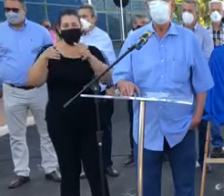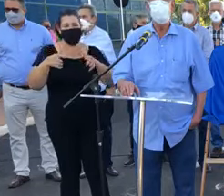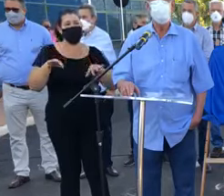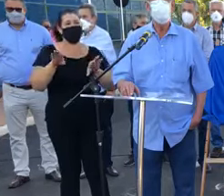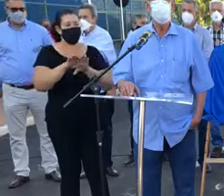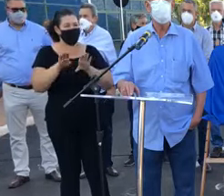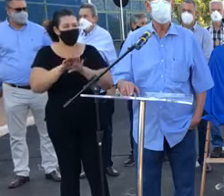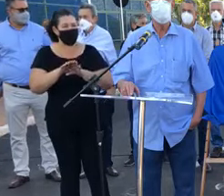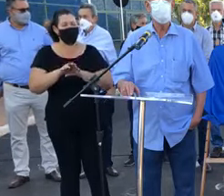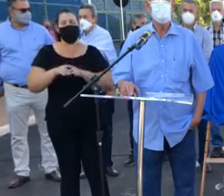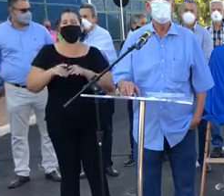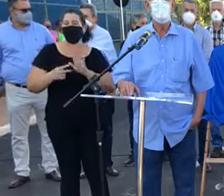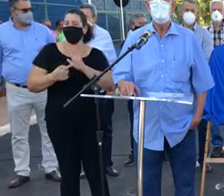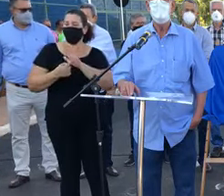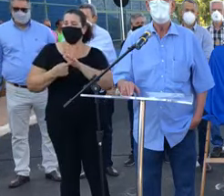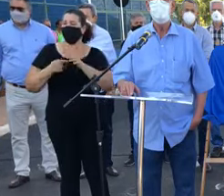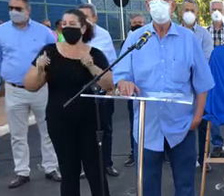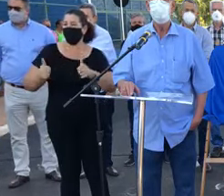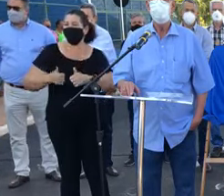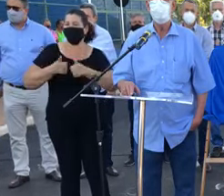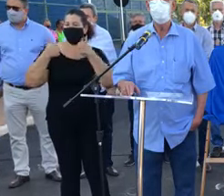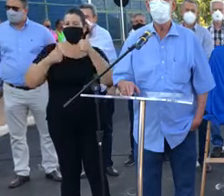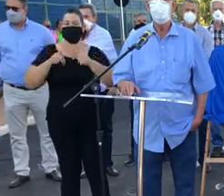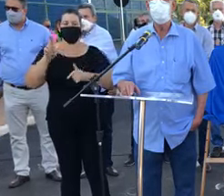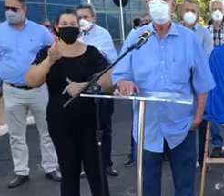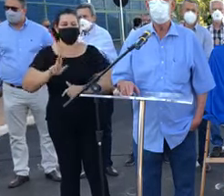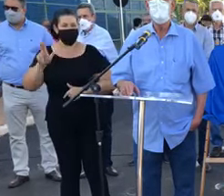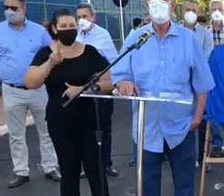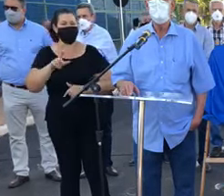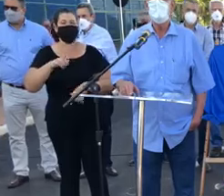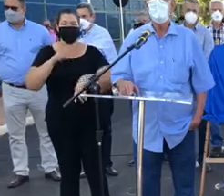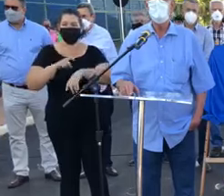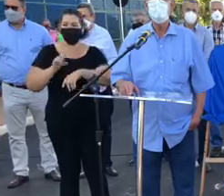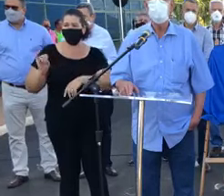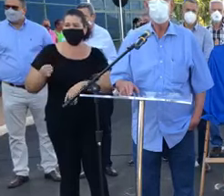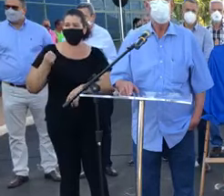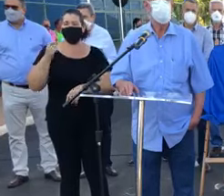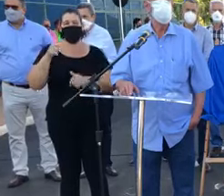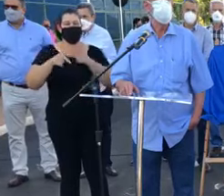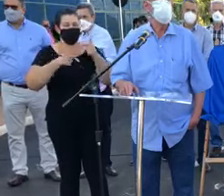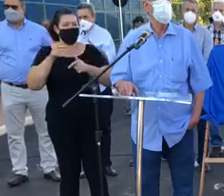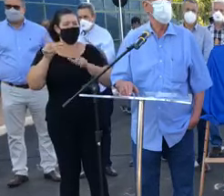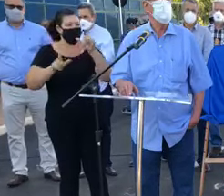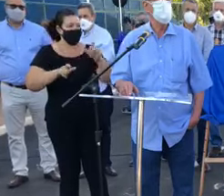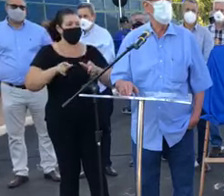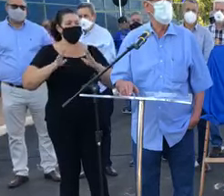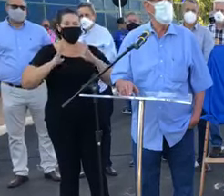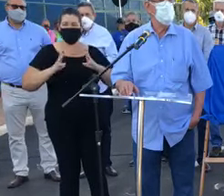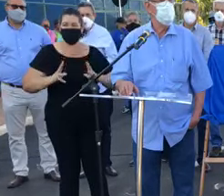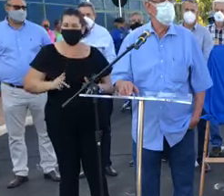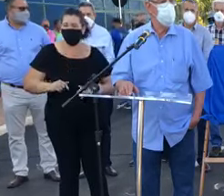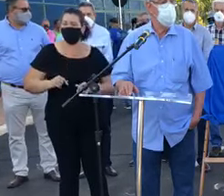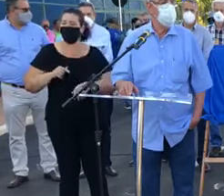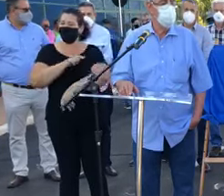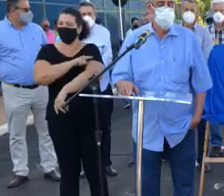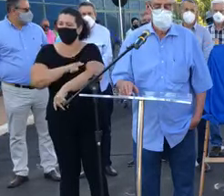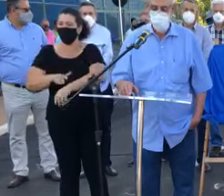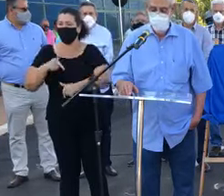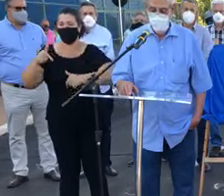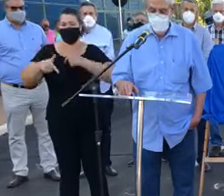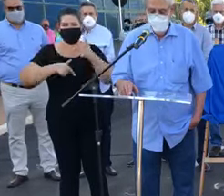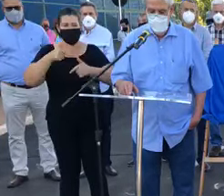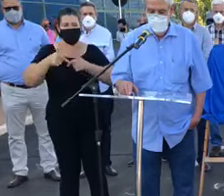o caminho para uma Uberlândia melhor, cheia de oportunidades de emprego, com gente honesta, educada, trabalhadora, que